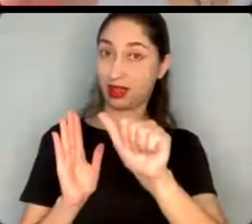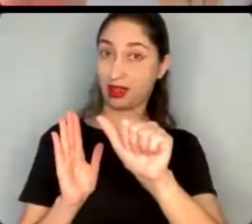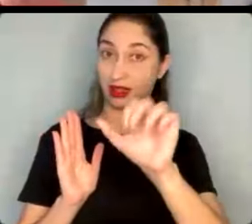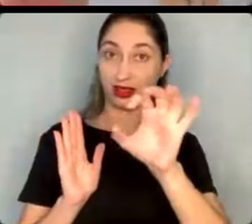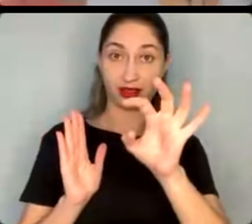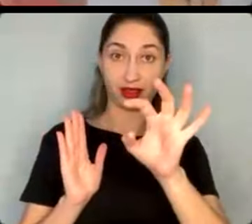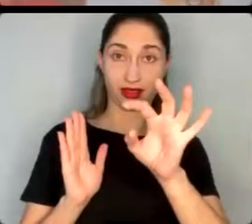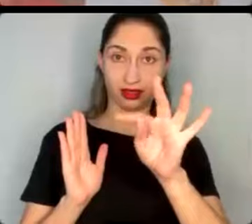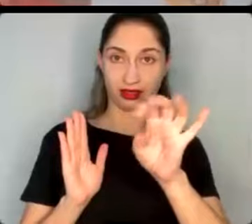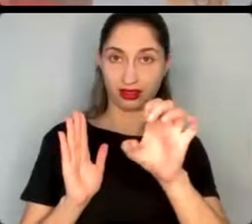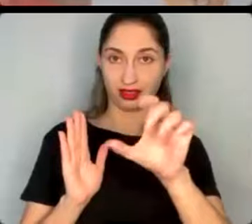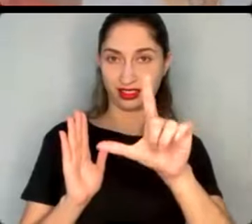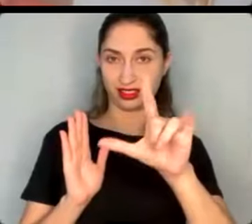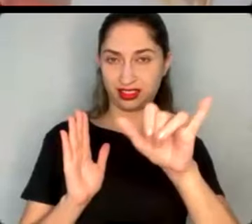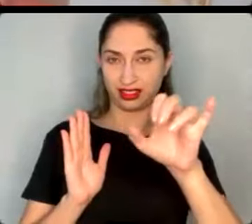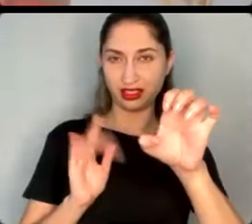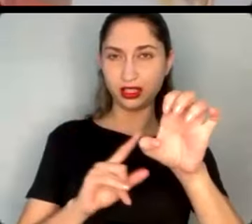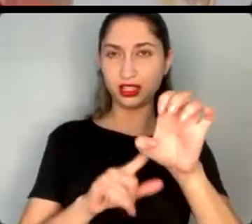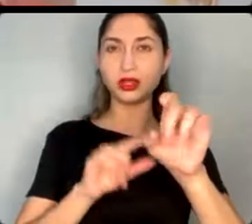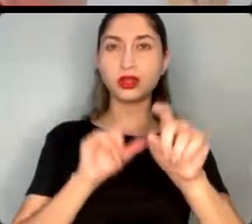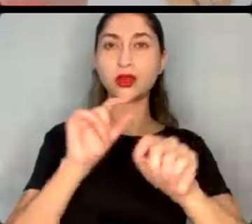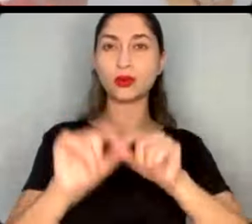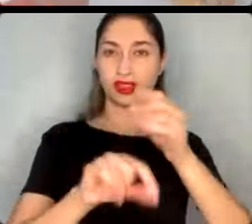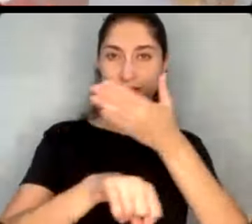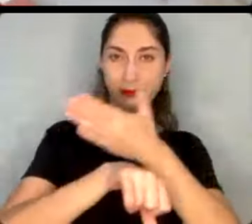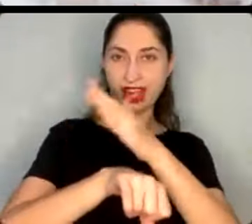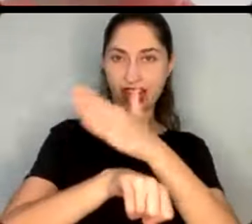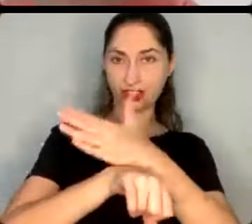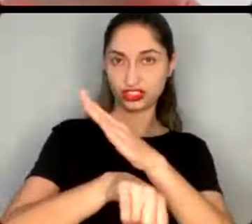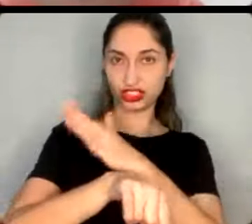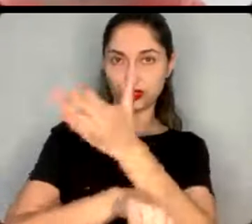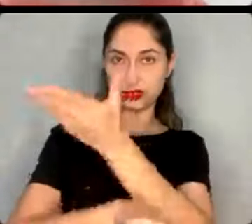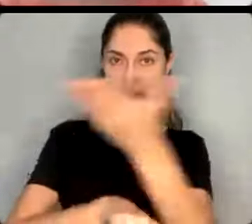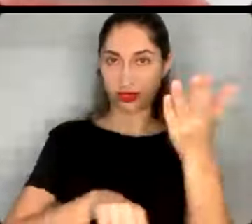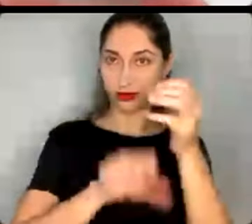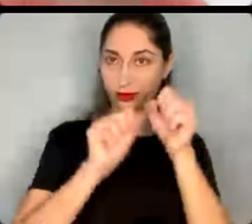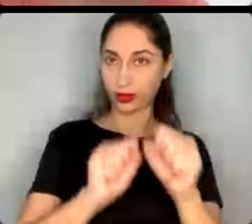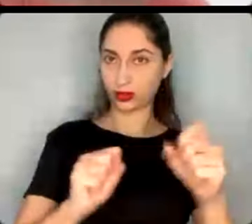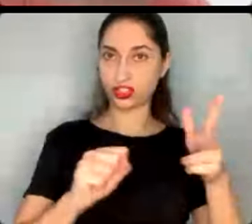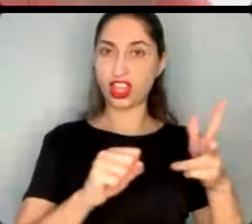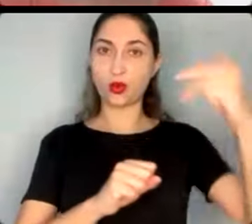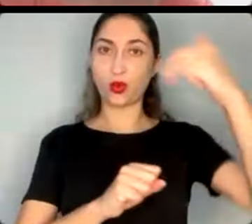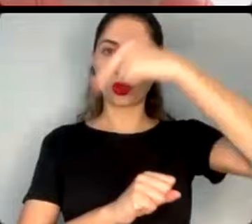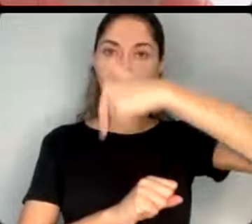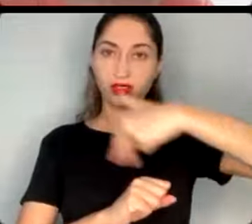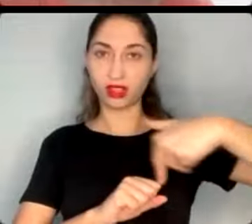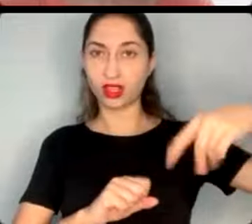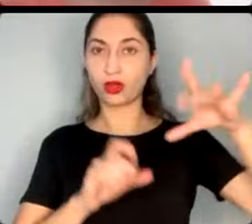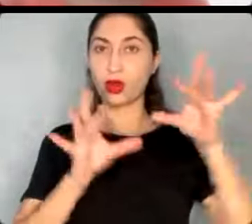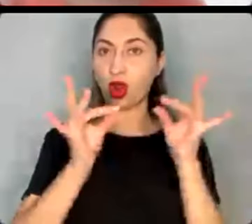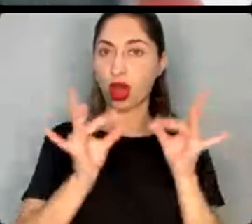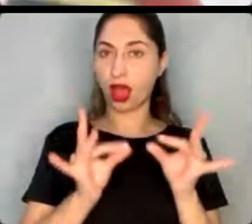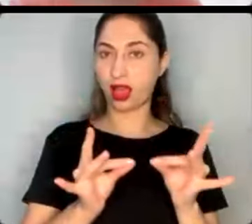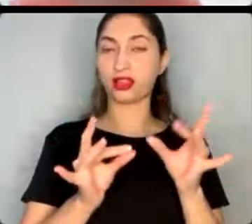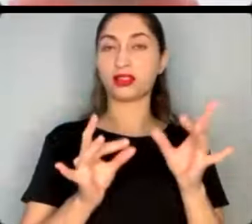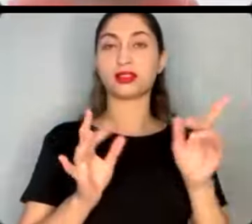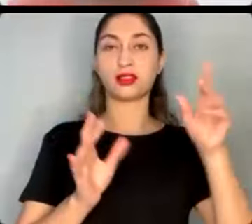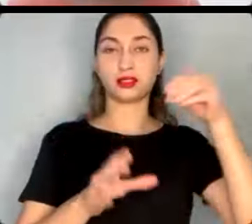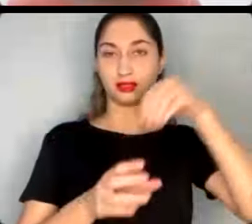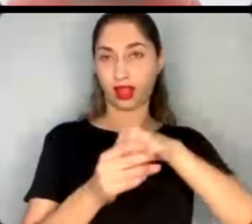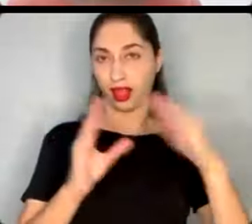recortar e montar, que eu vou mostrar aqui para vocês, porque vai clareando um pouquinho mais, né? Eu vou